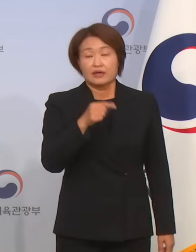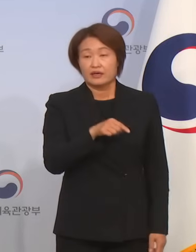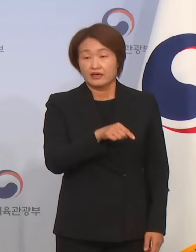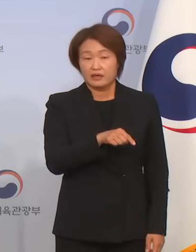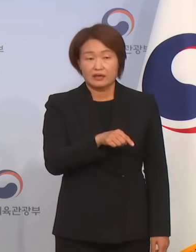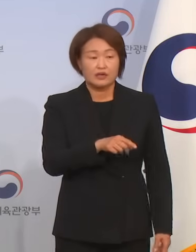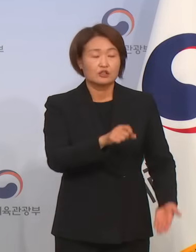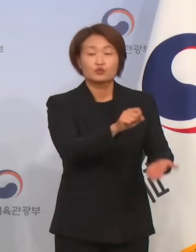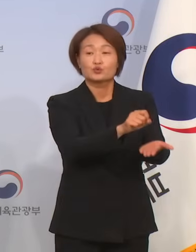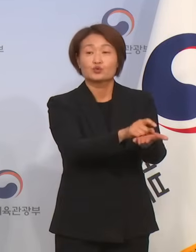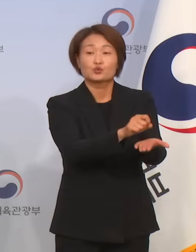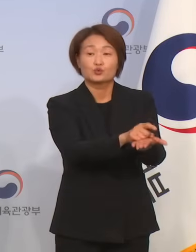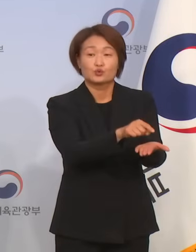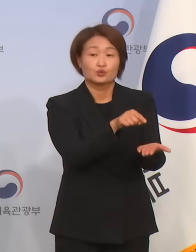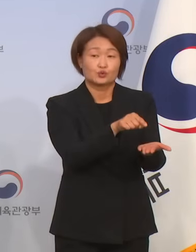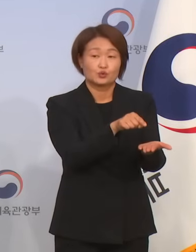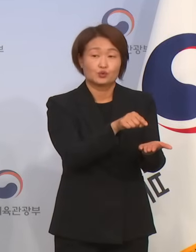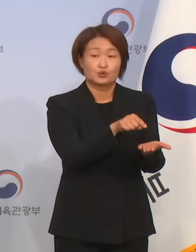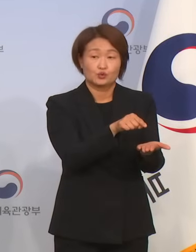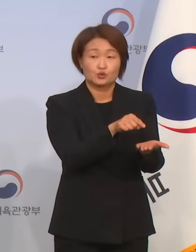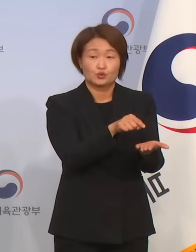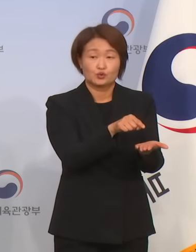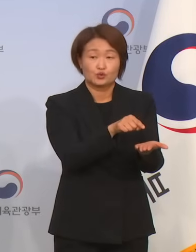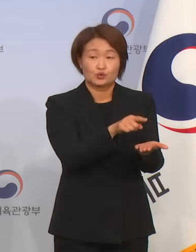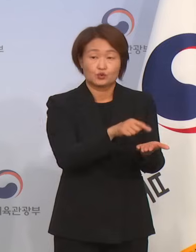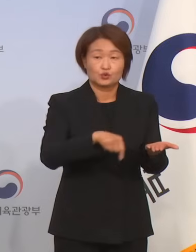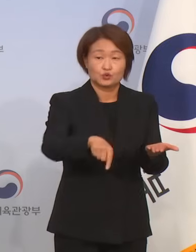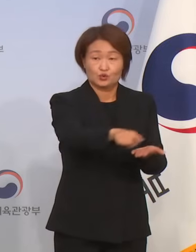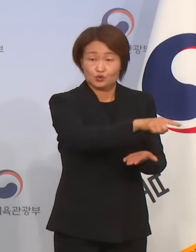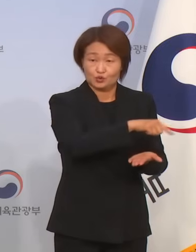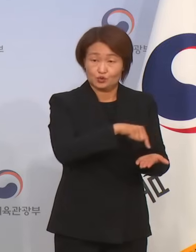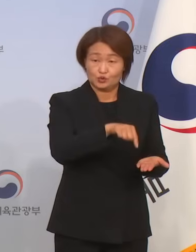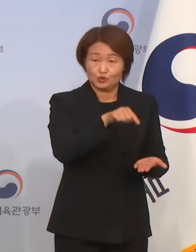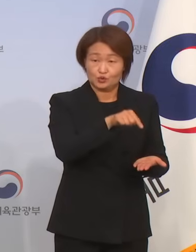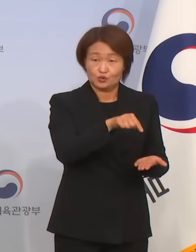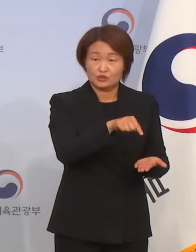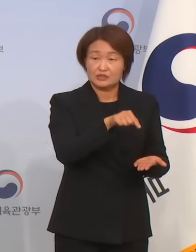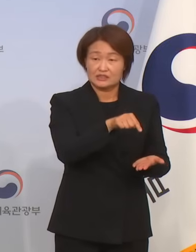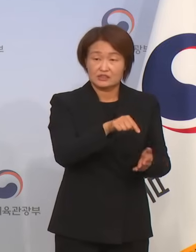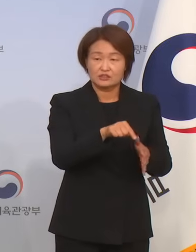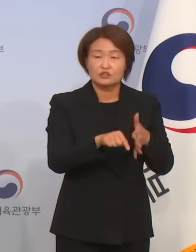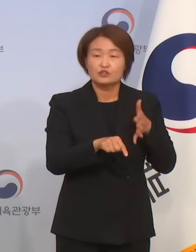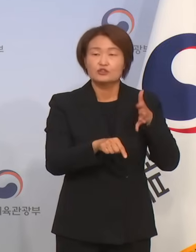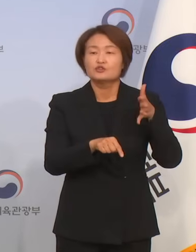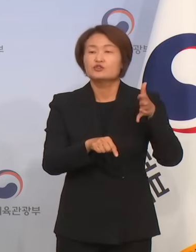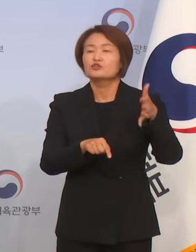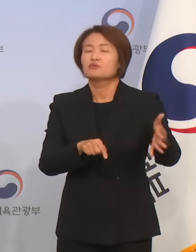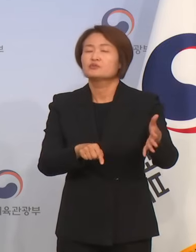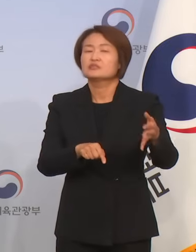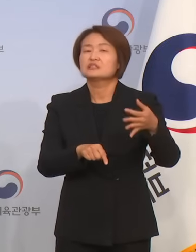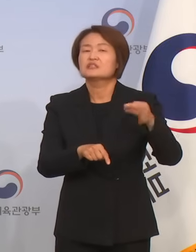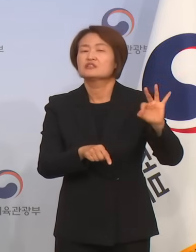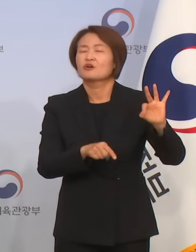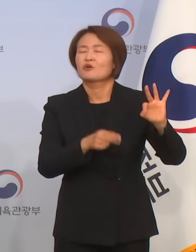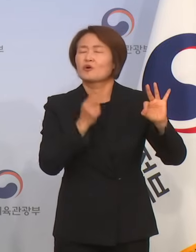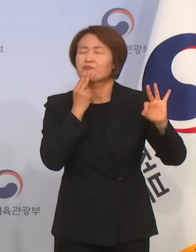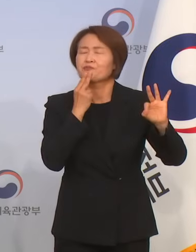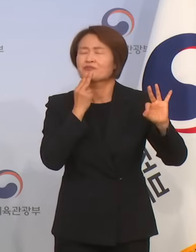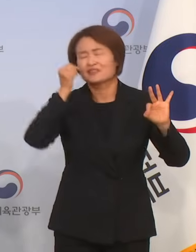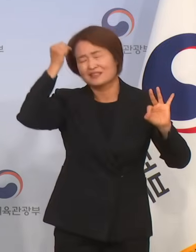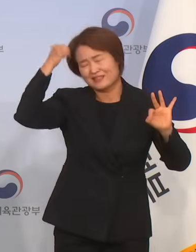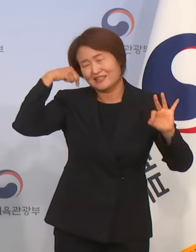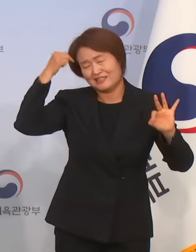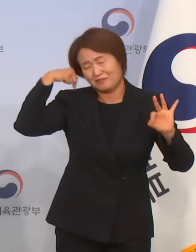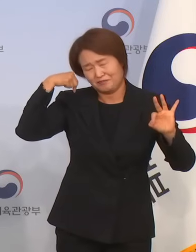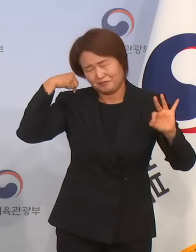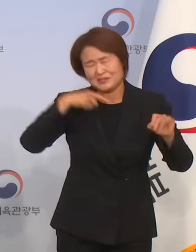그 축구라는 어떤 그 영역에 있어서 전문성을 조금 인정하지 않는 것 아닌가 생각이 들거든요. 예를 들어서